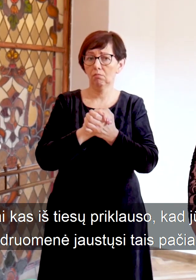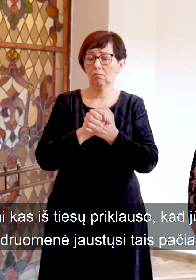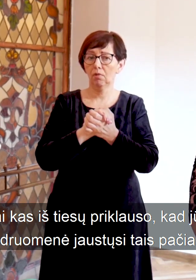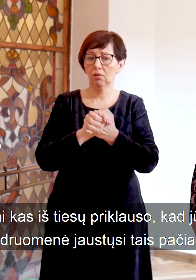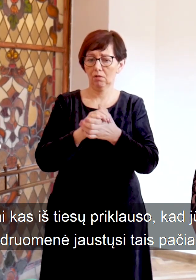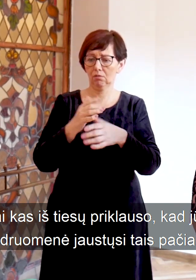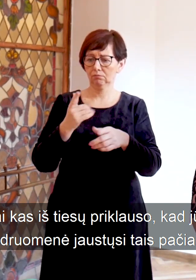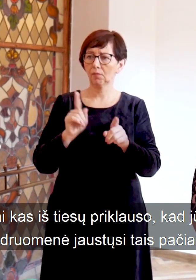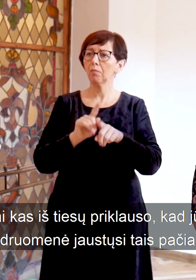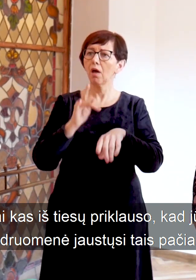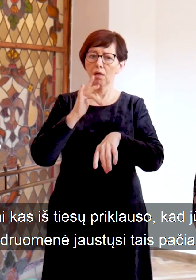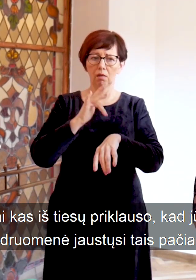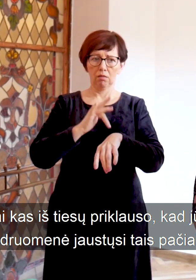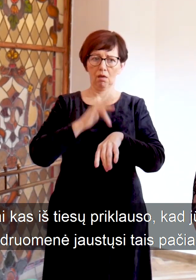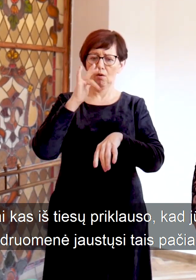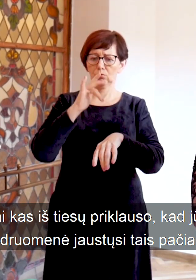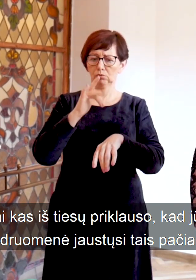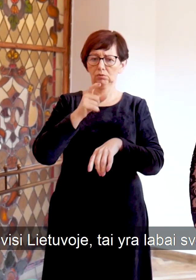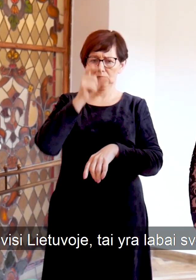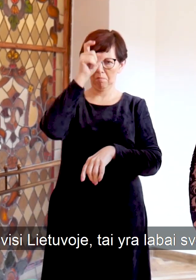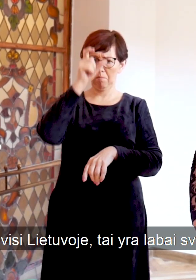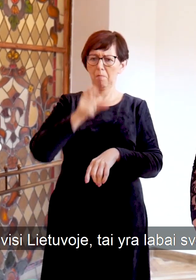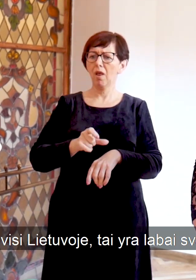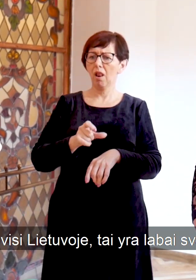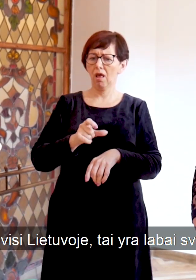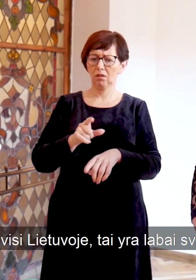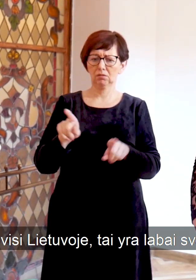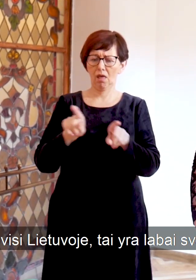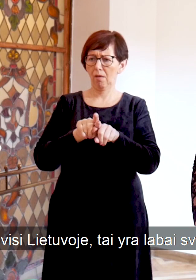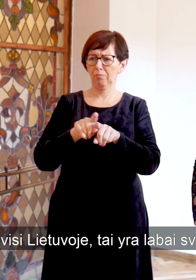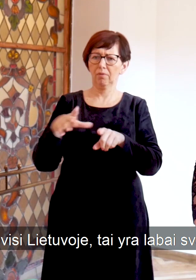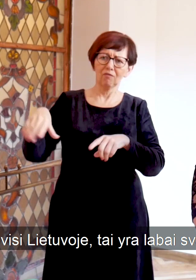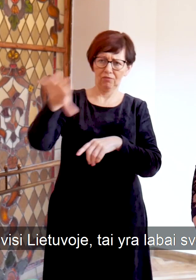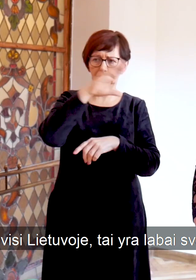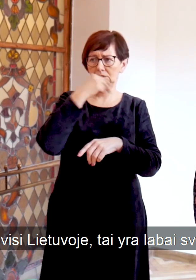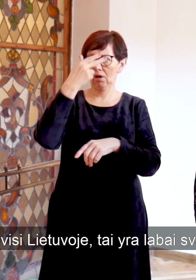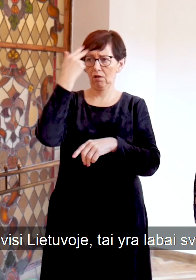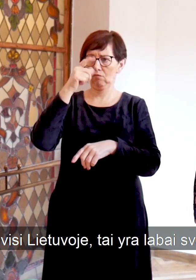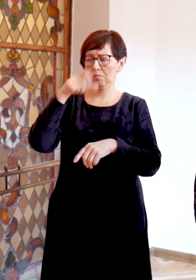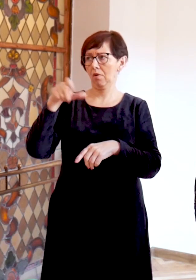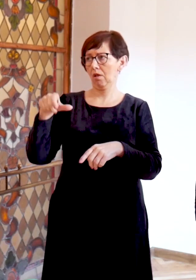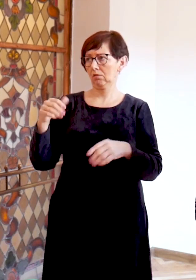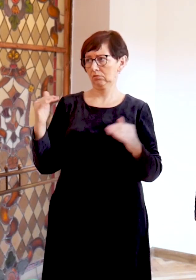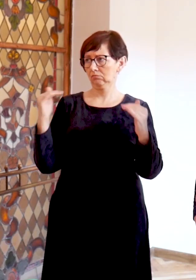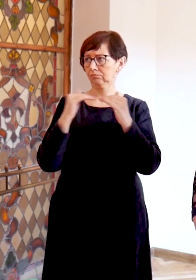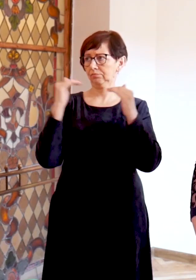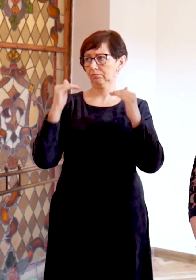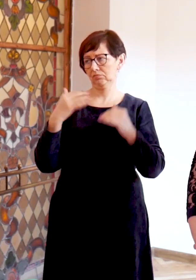jaustųsi tokiais pačiais piliečiais, kaip ir visi Lietuvoje, tai yra labai svarbu.